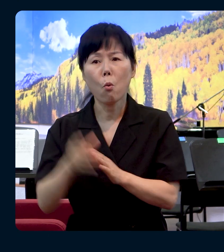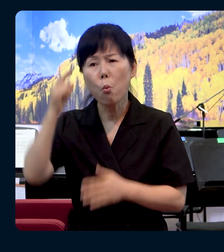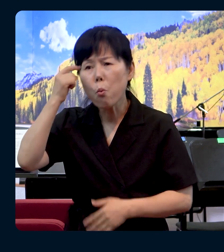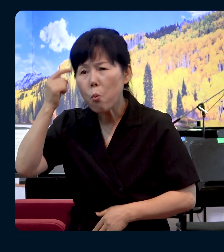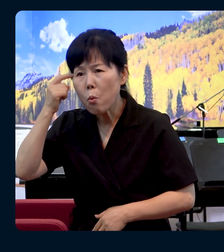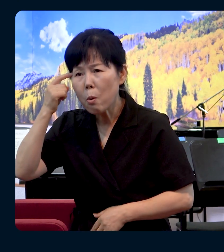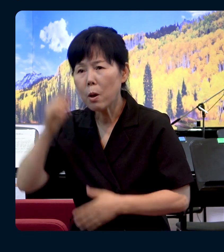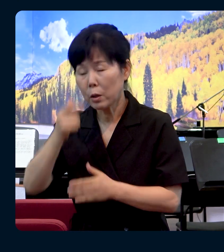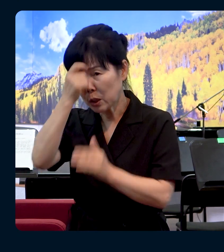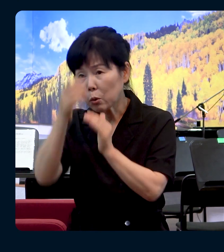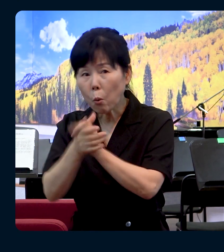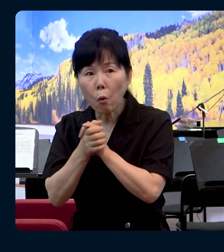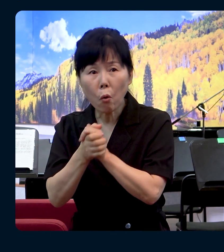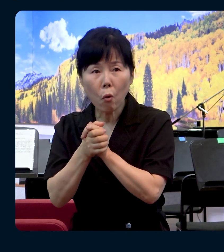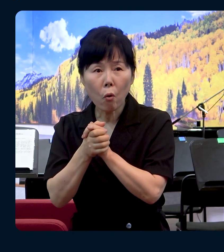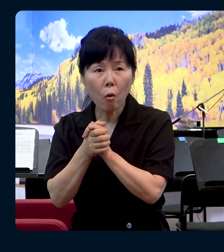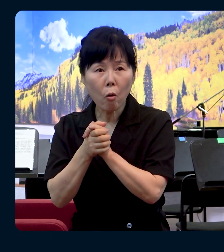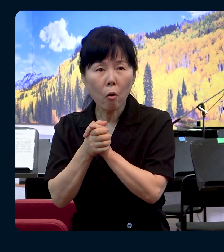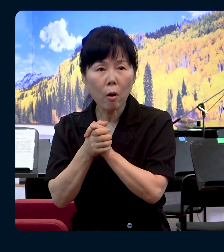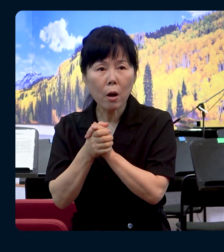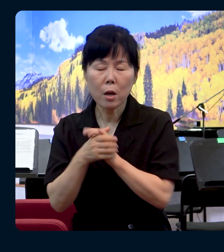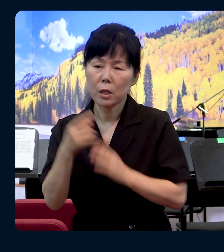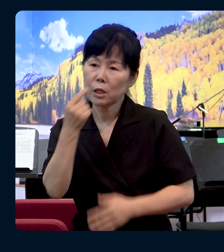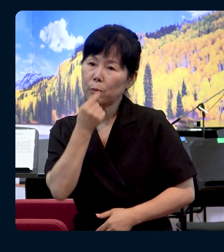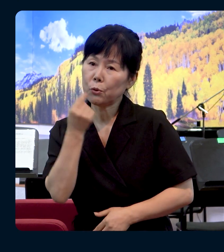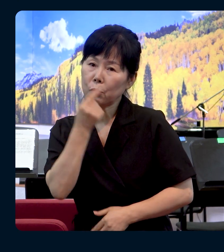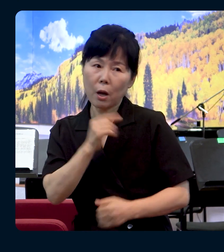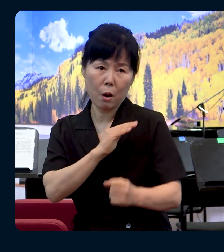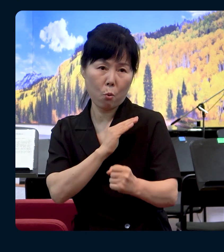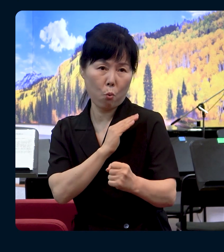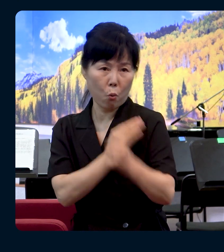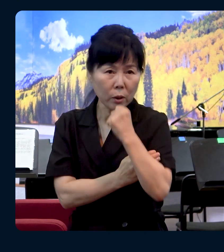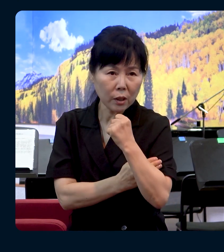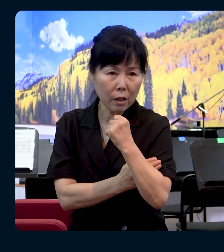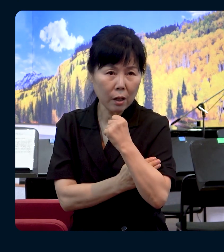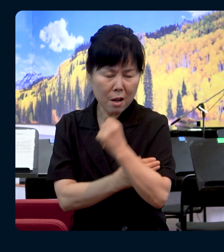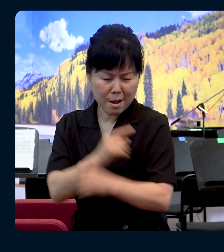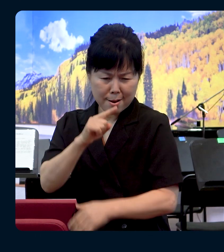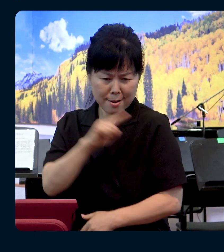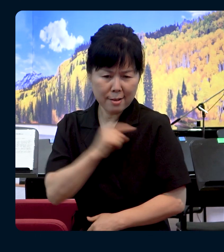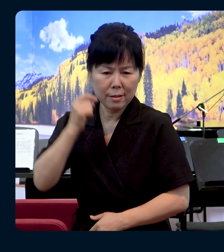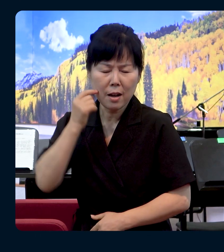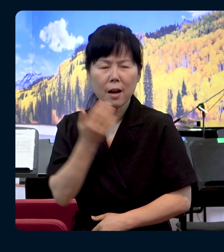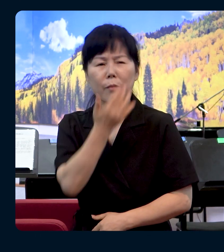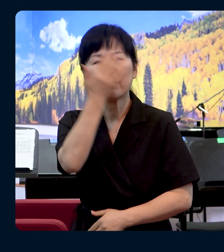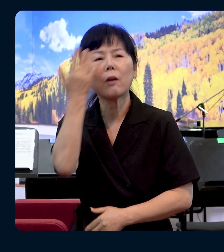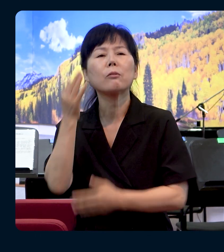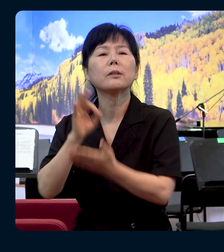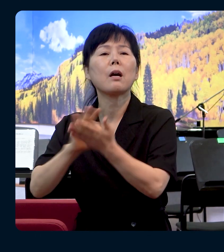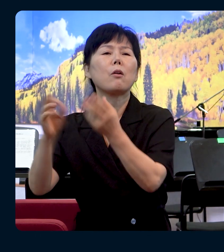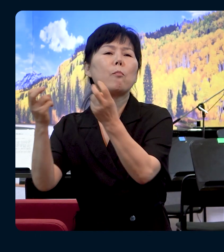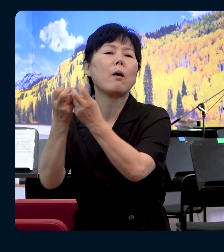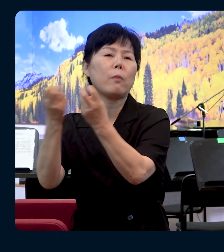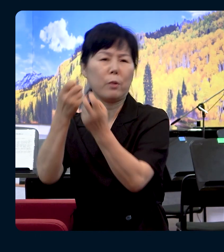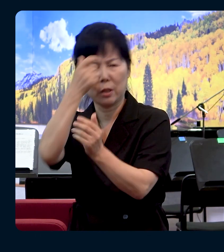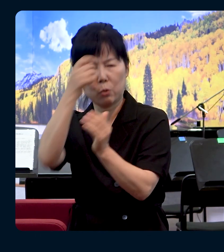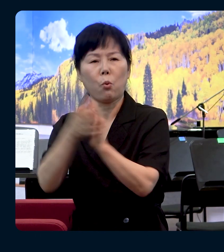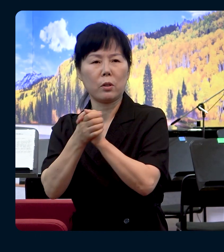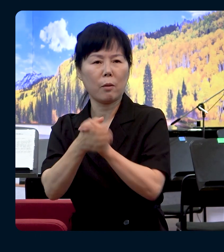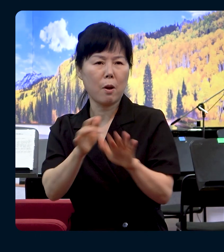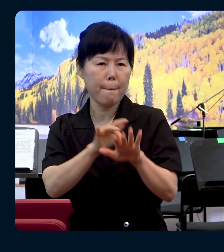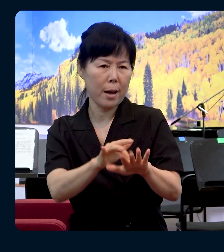왜냐하면요, 우리의 기도는요 다른 것이 아니라 입술의 권세를 가장 아름답게 사용하는 것이기 때문에, 그러니까 공격하는 거예요.